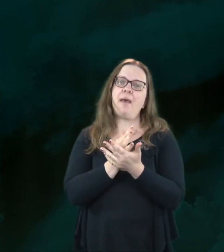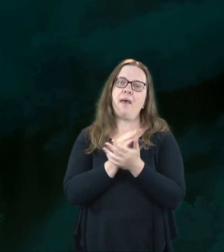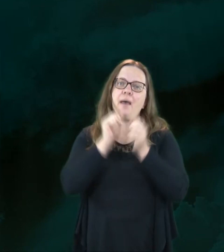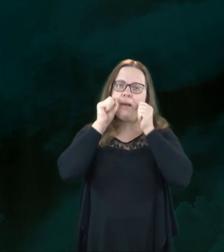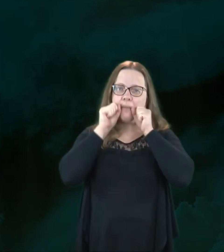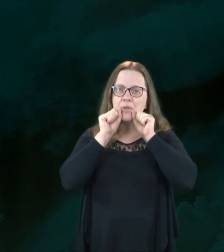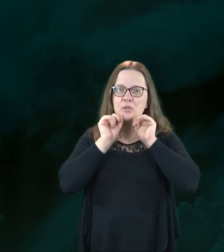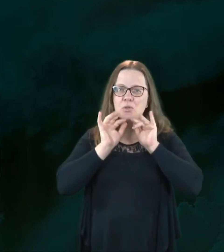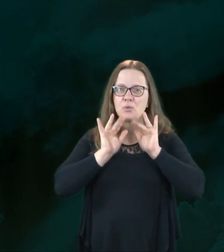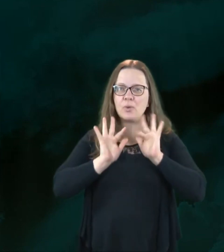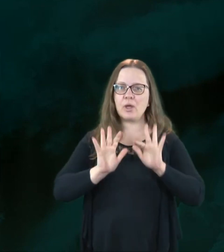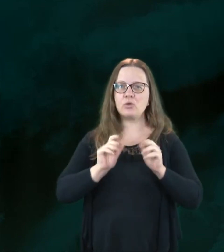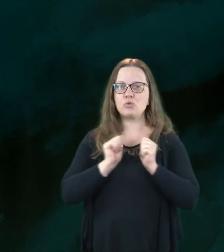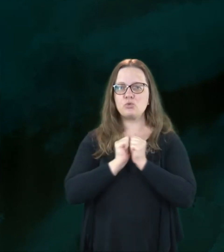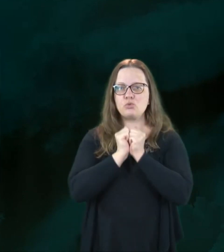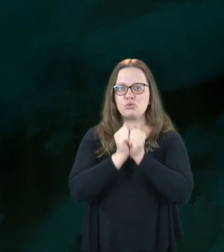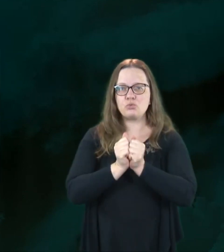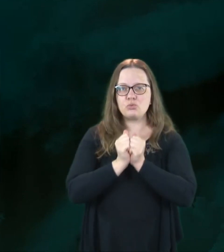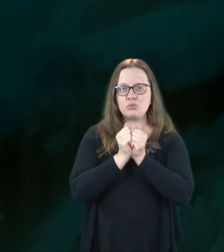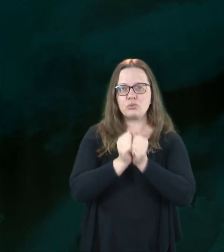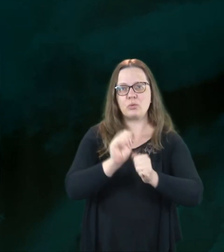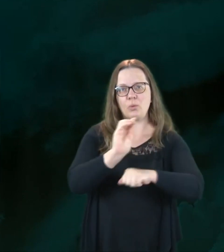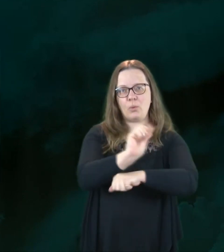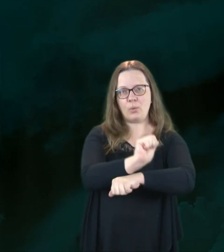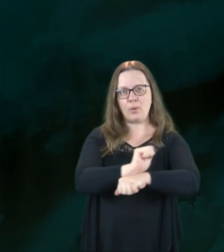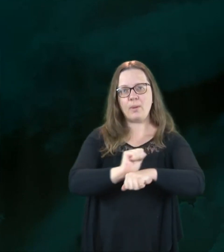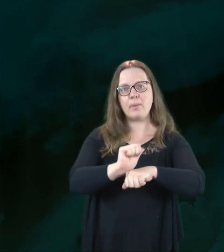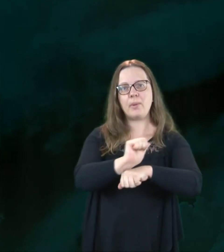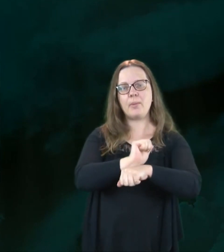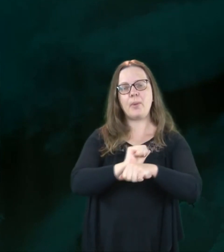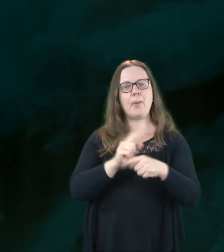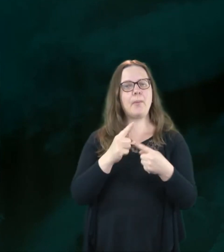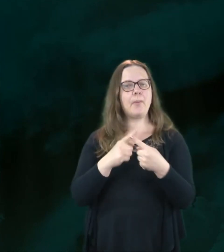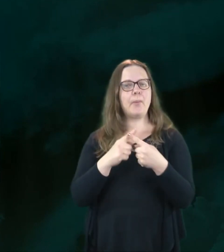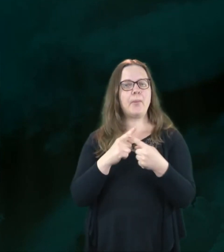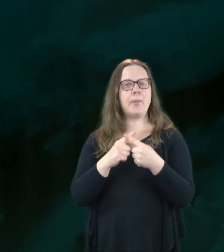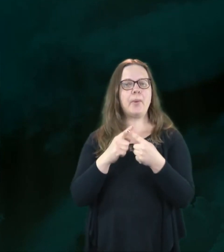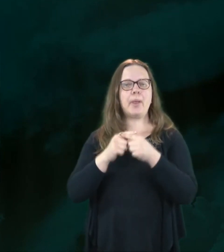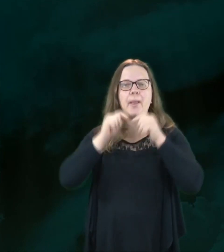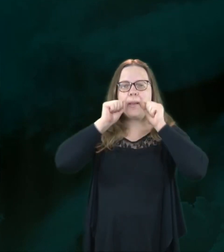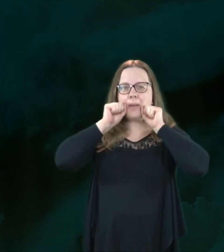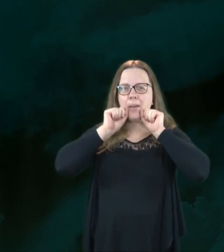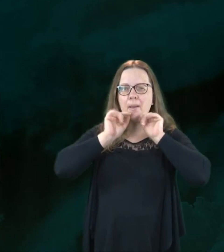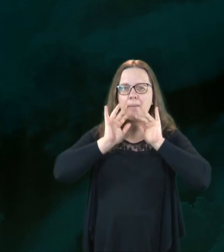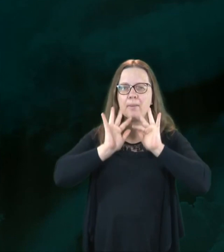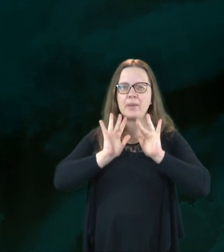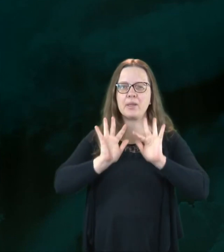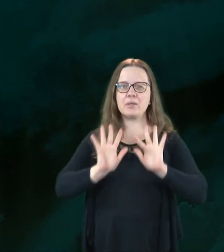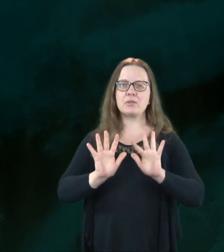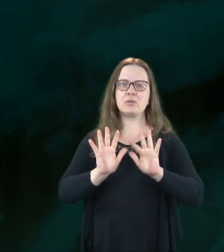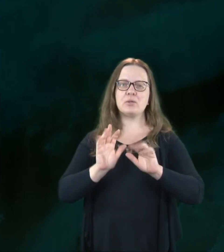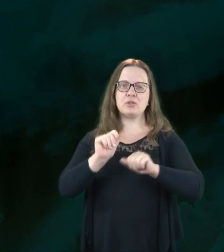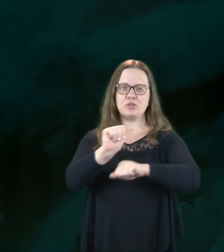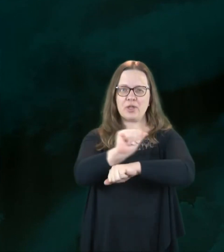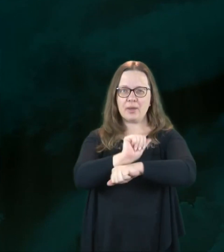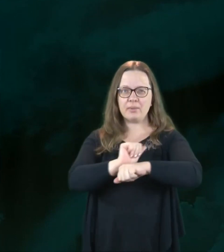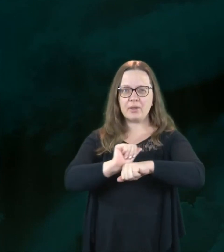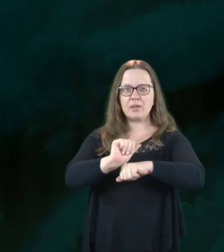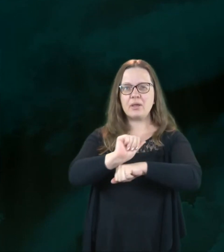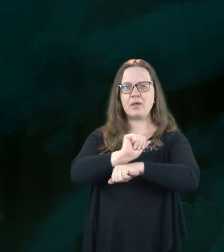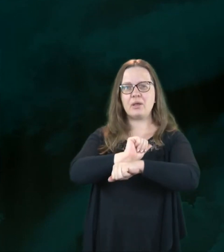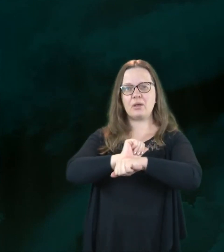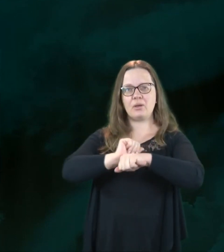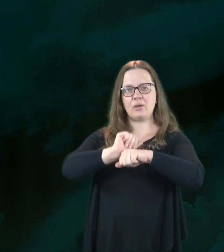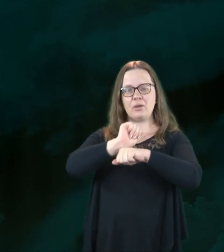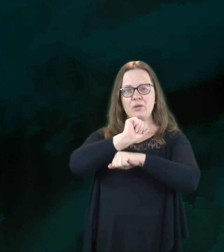E para que, versículo 14, para que a bênção de Abraão chegasse aos gentios em Jesus Cristo, a